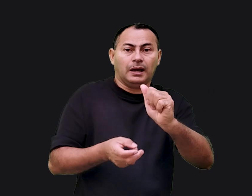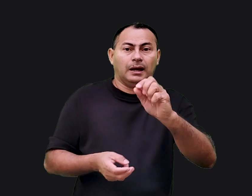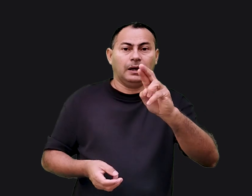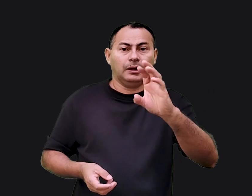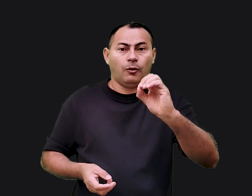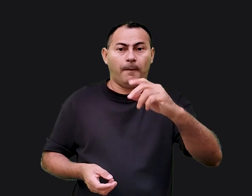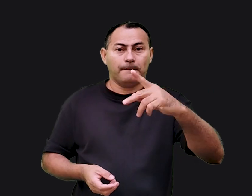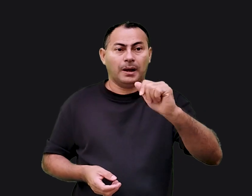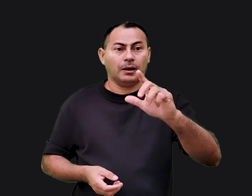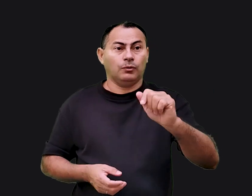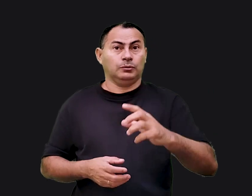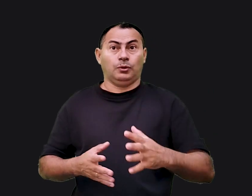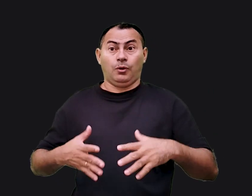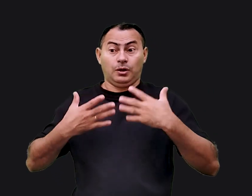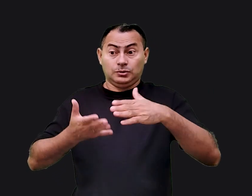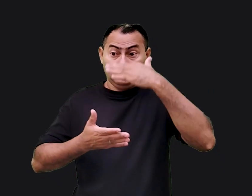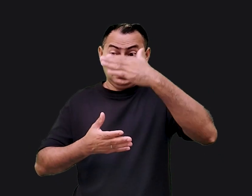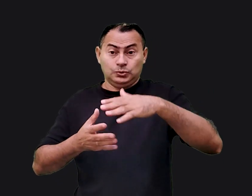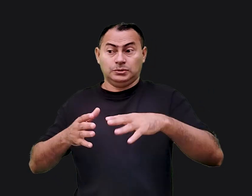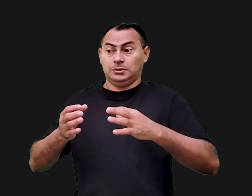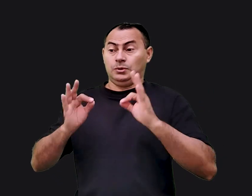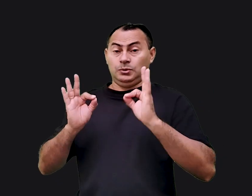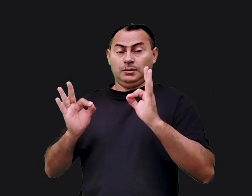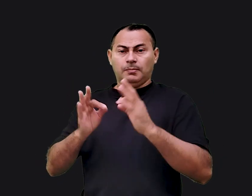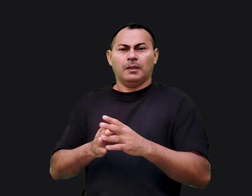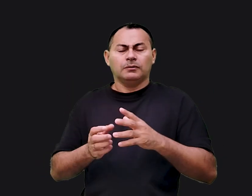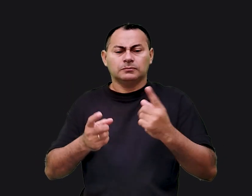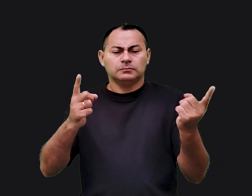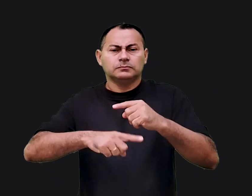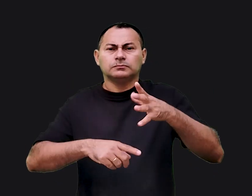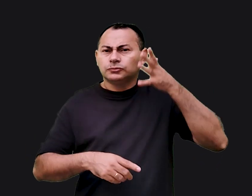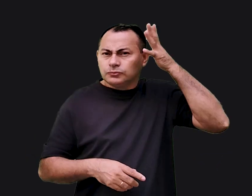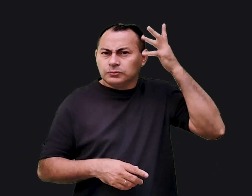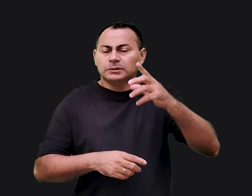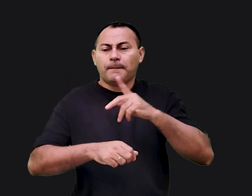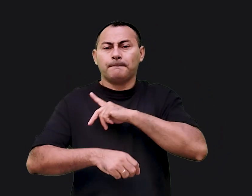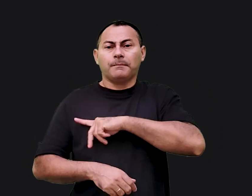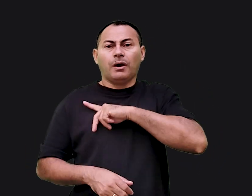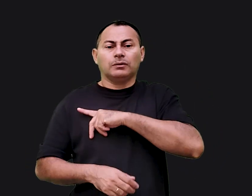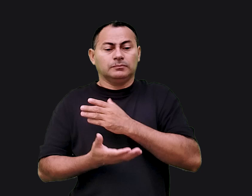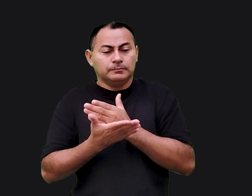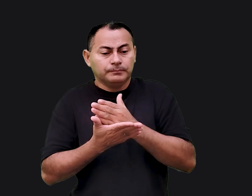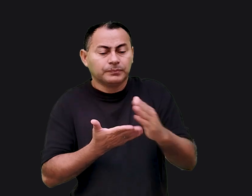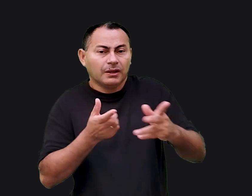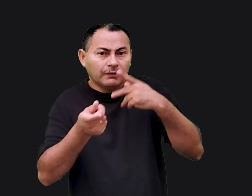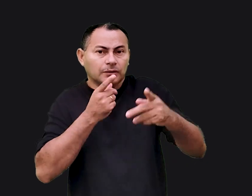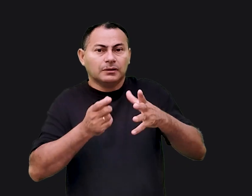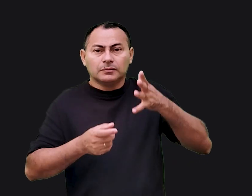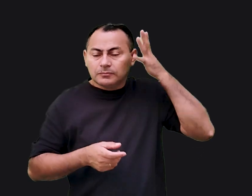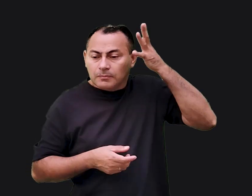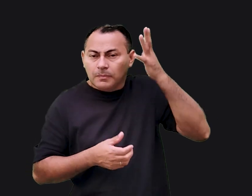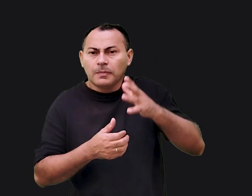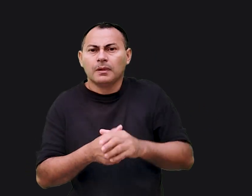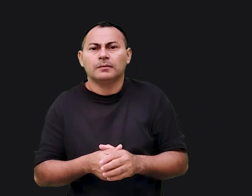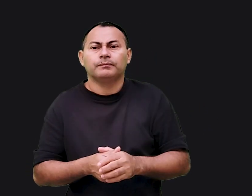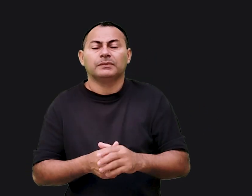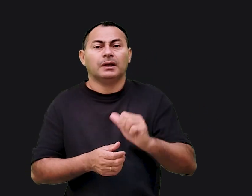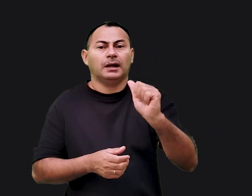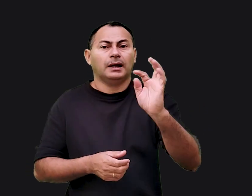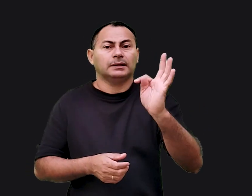honra existe muita controver sobre o sermão de Paulo desta ocasião ele iniciou assim o sermão atenienses